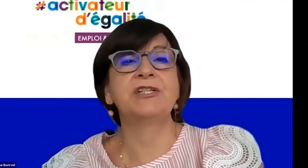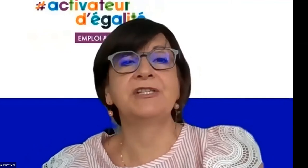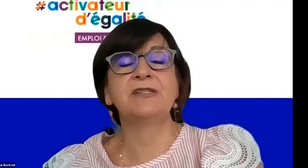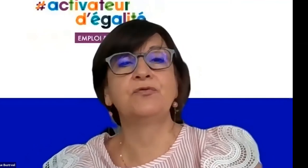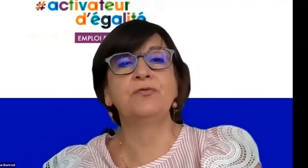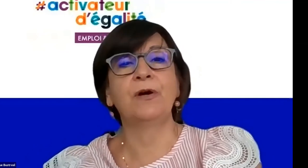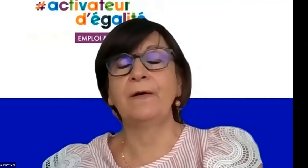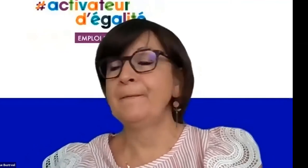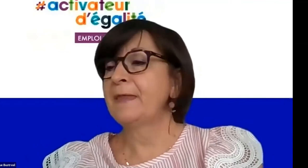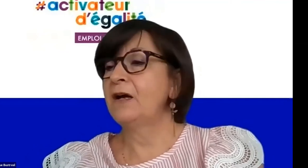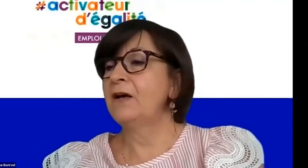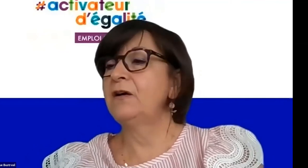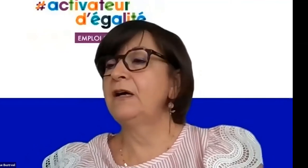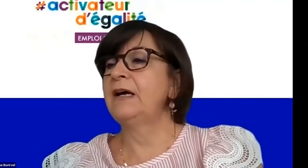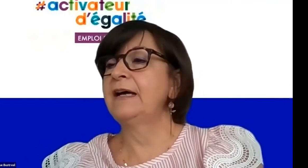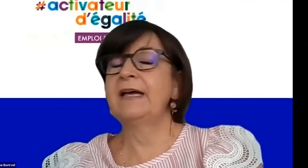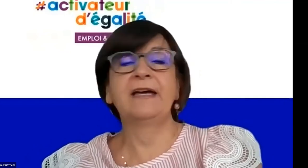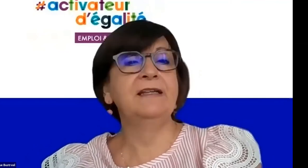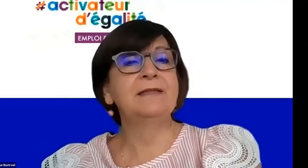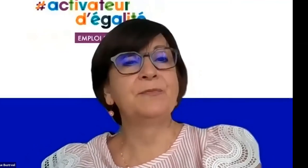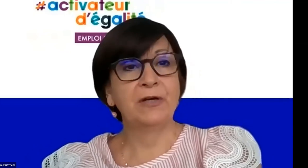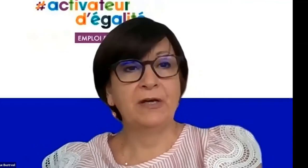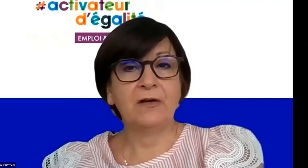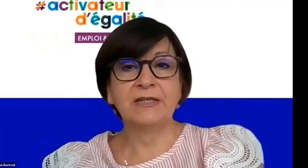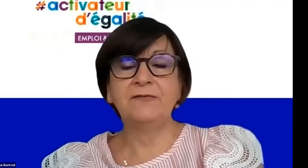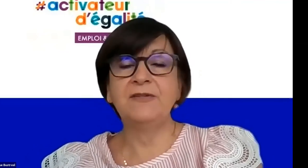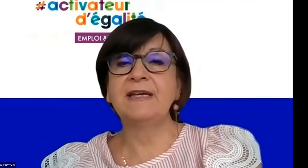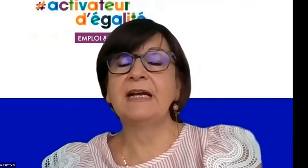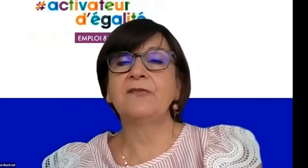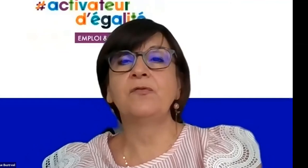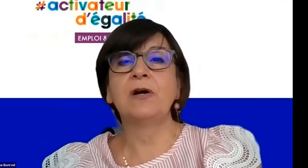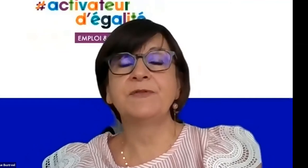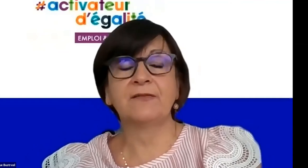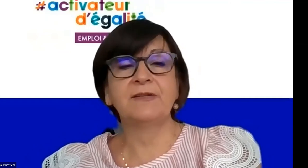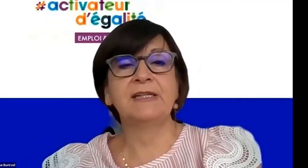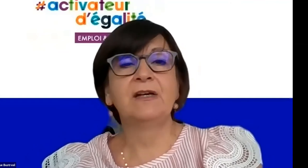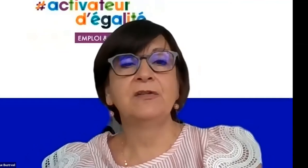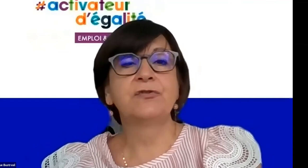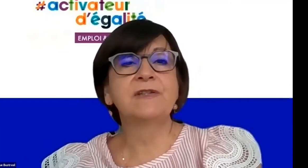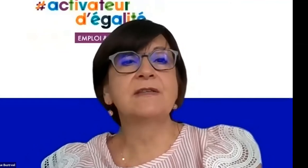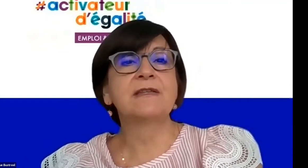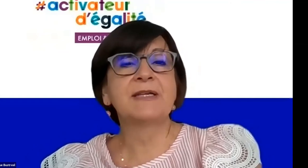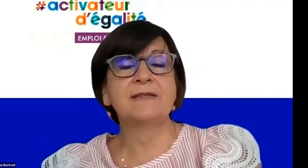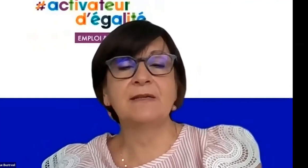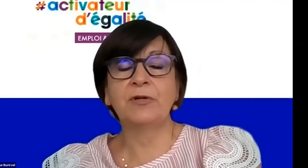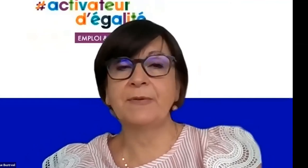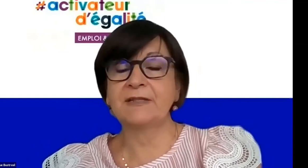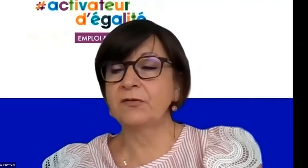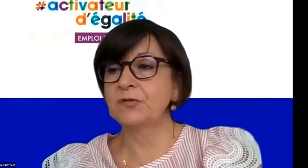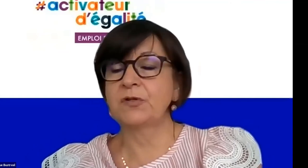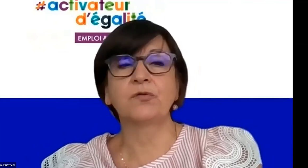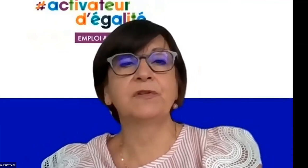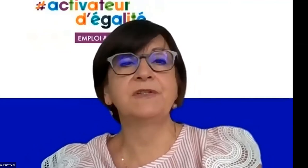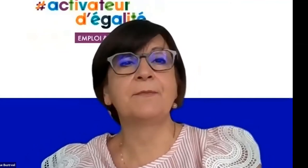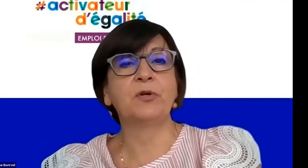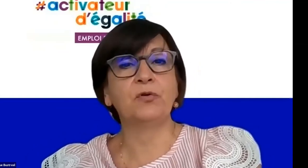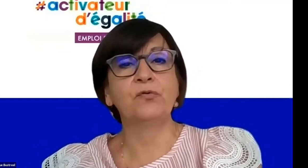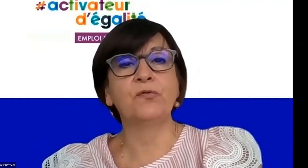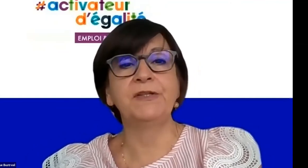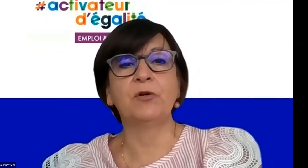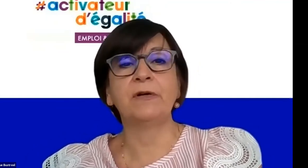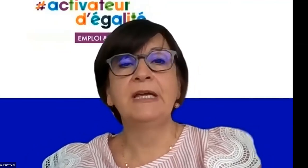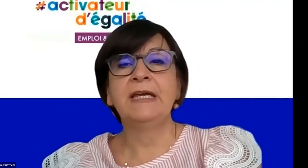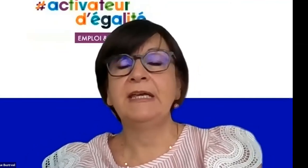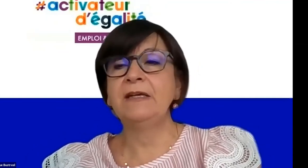étions engagés sur un rythme qui visait à la fois observer ce qui s'était passé pour les personnes en situation de handicap